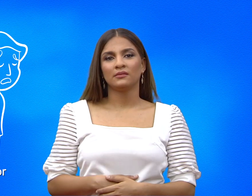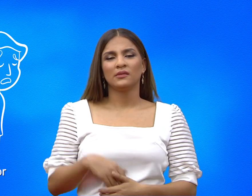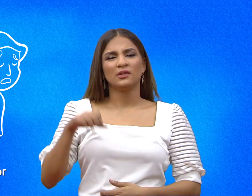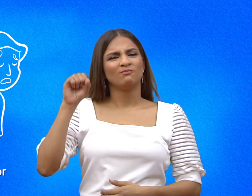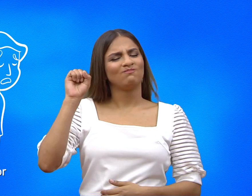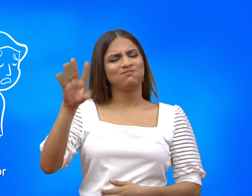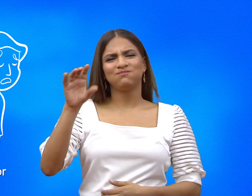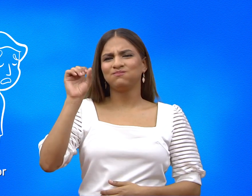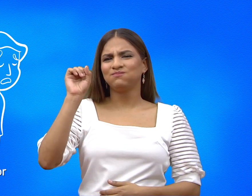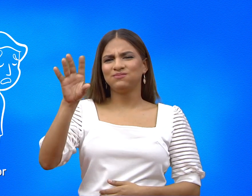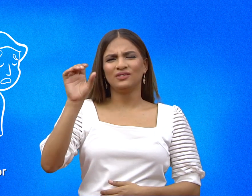dolor